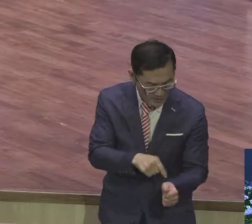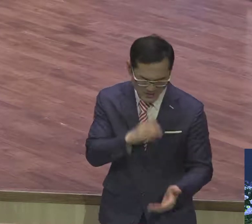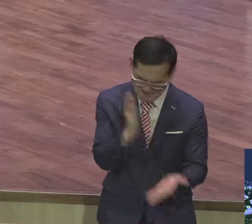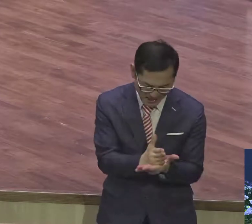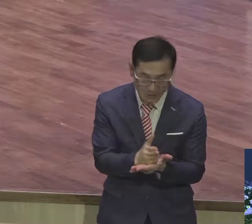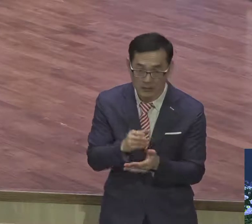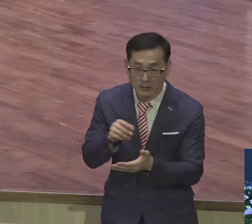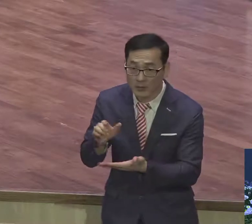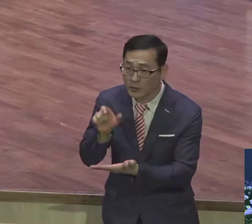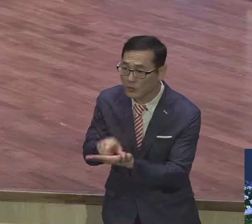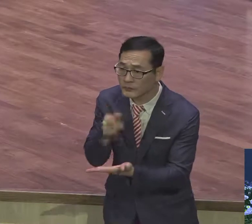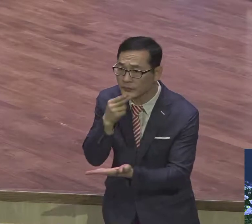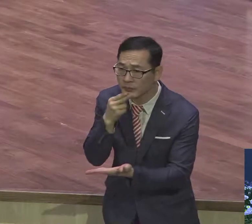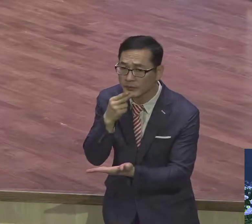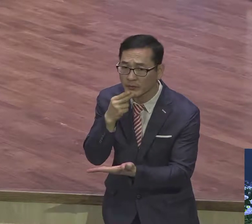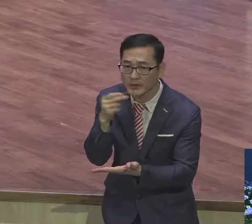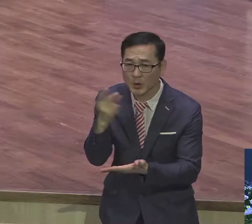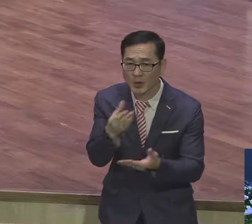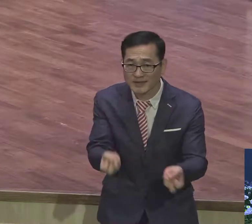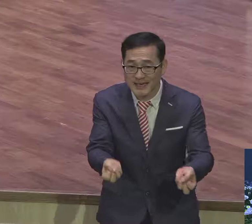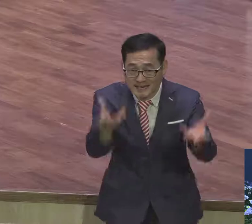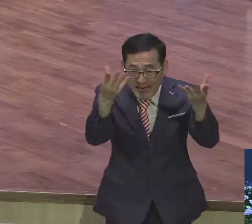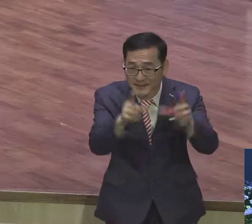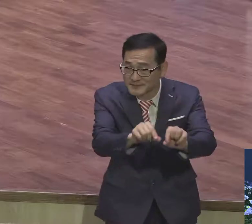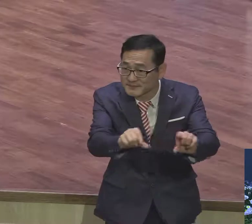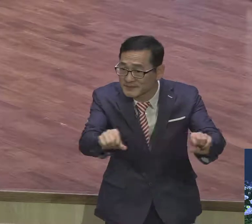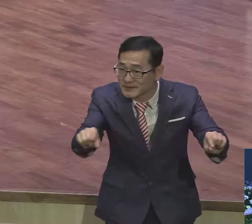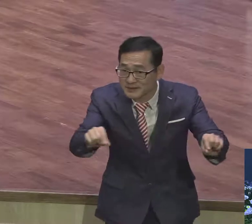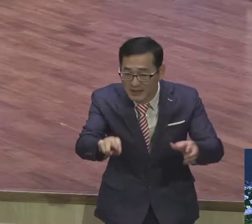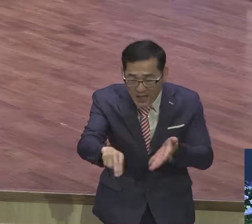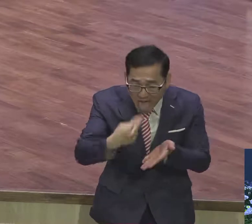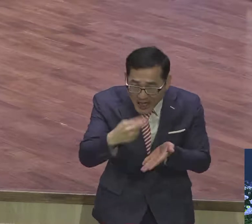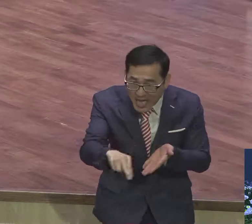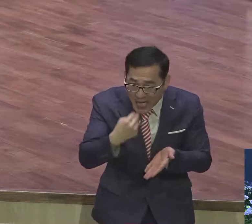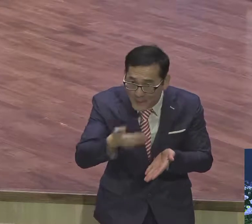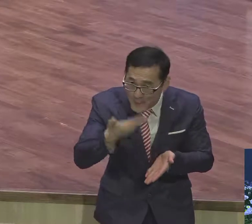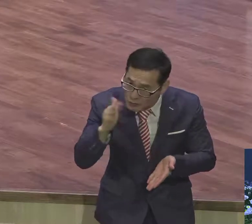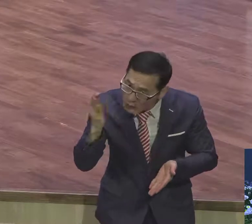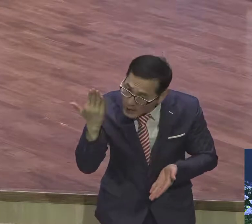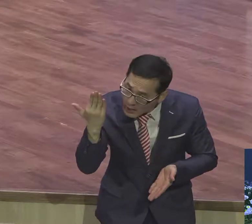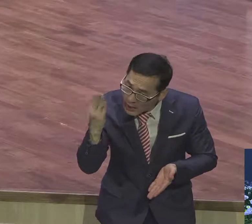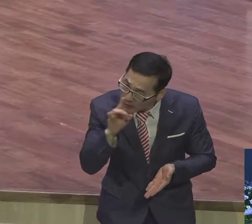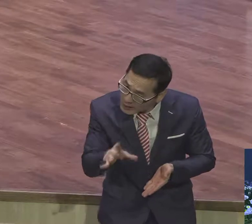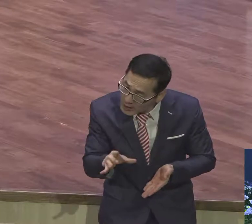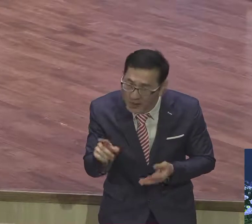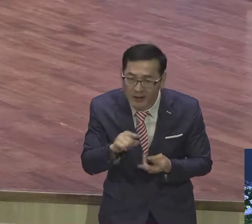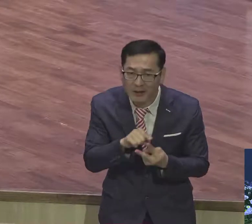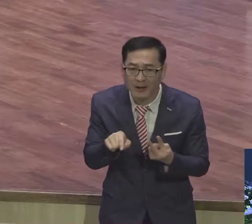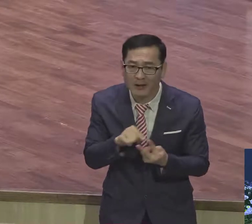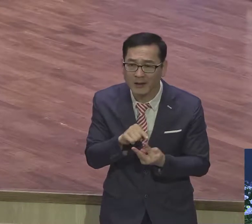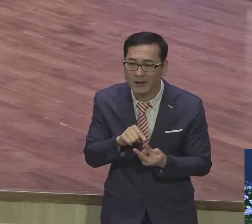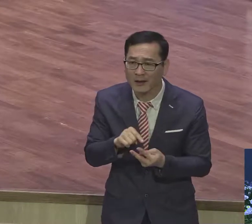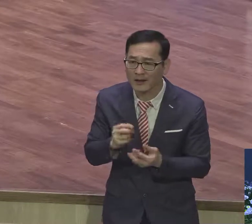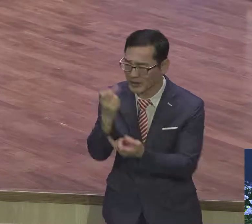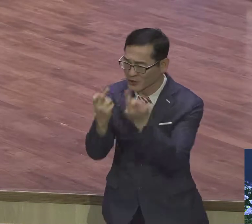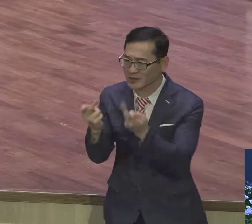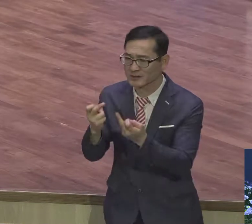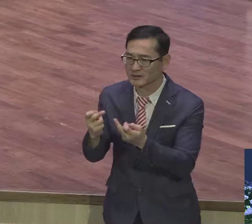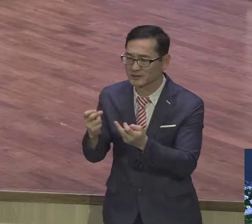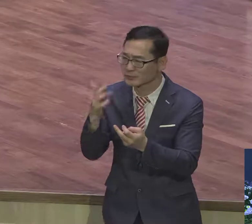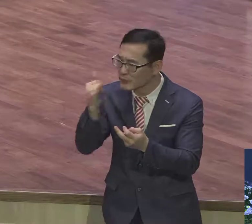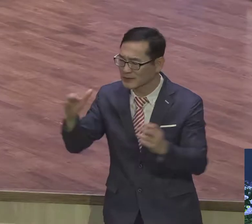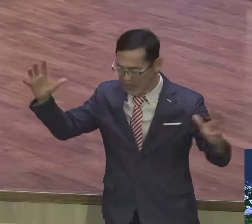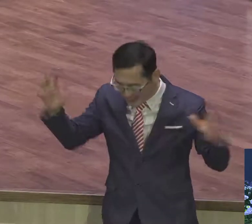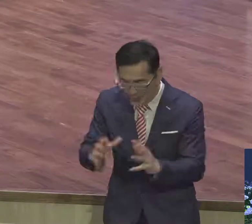그 다음에 제사 음식을 먹어도 되나 부모들이 형제들이 다 모여가지고 제사